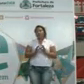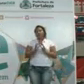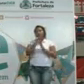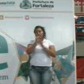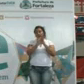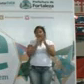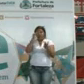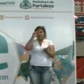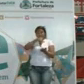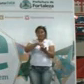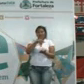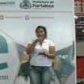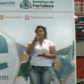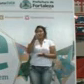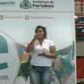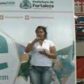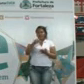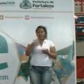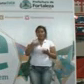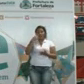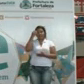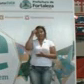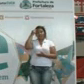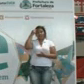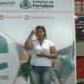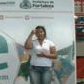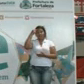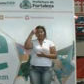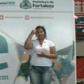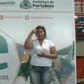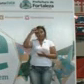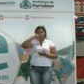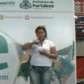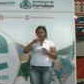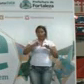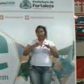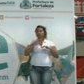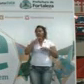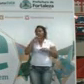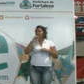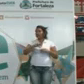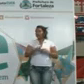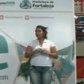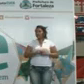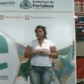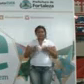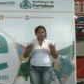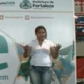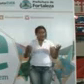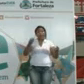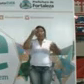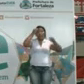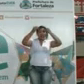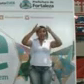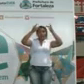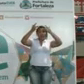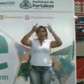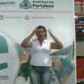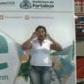século a pessoa fica mais pessimista, porque vocês têm a mania de querer aprender literatura decorando. Não é assim não,